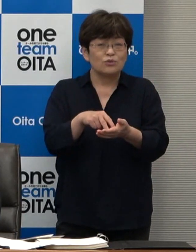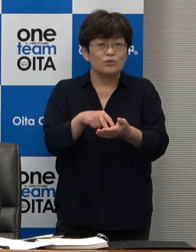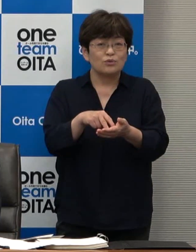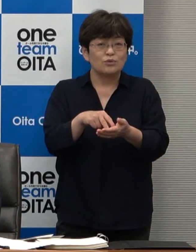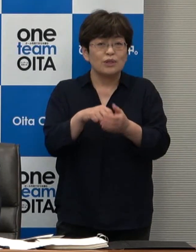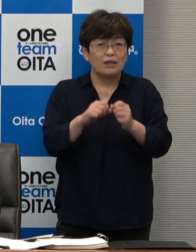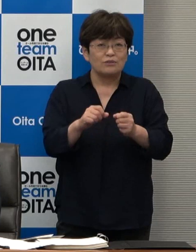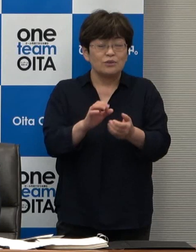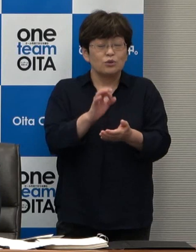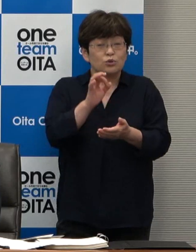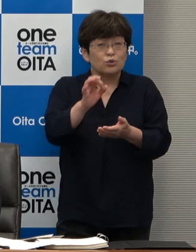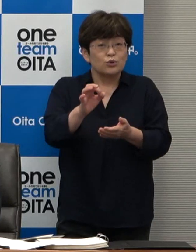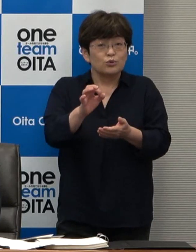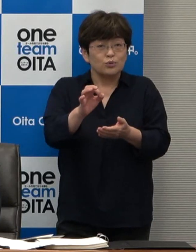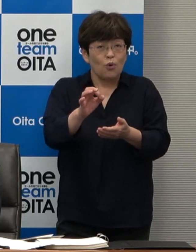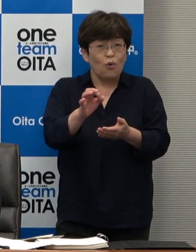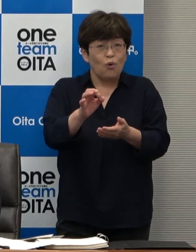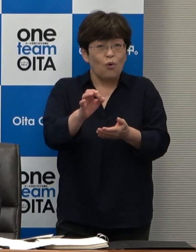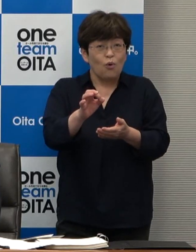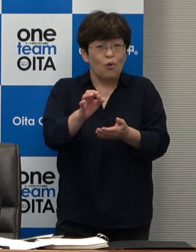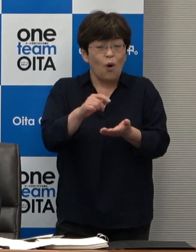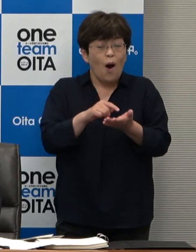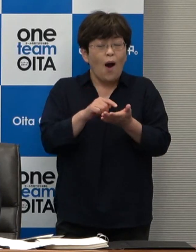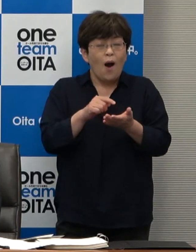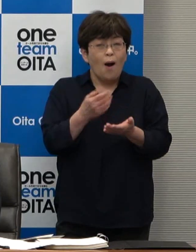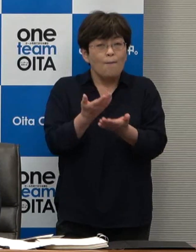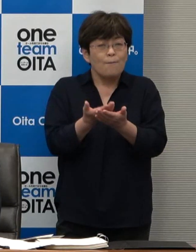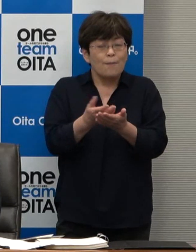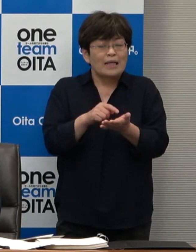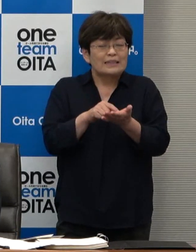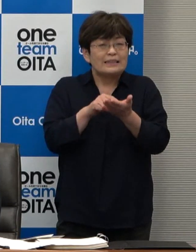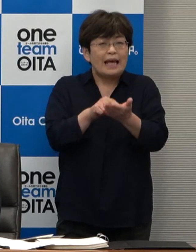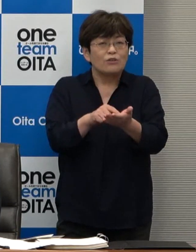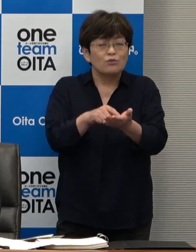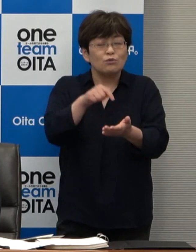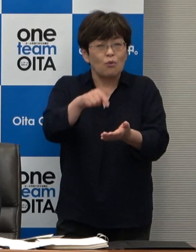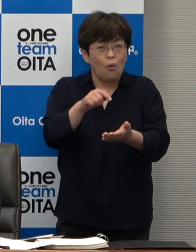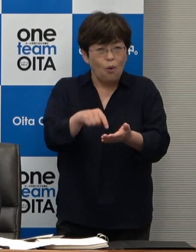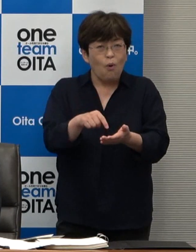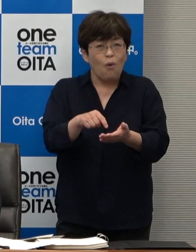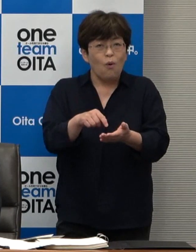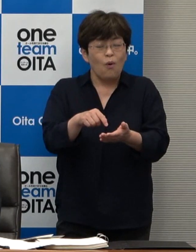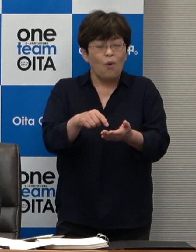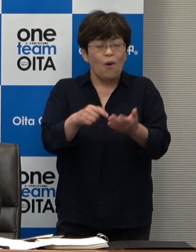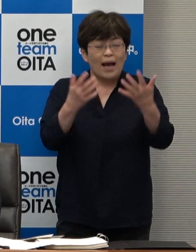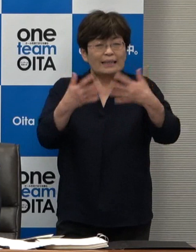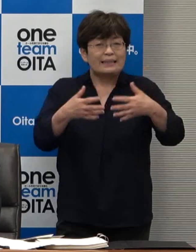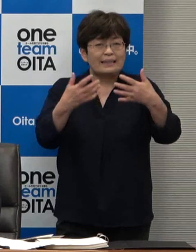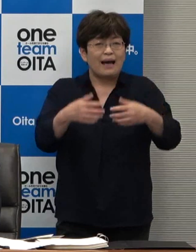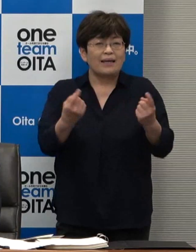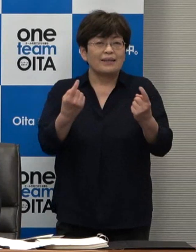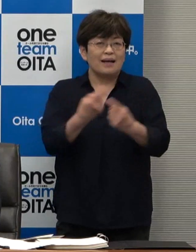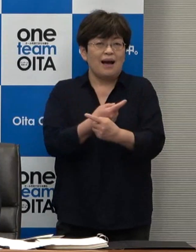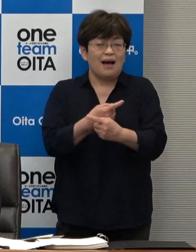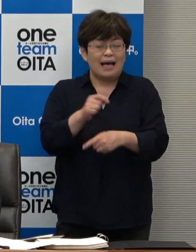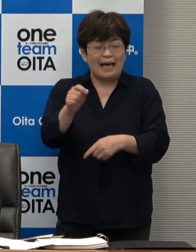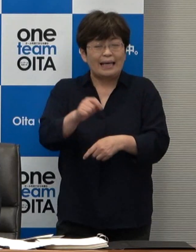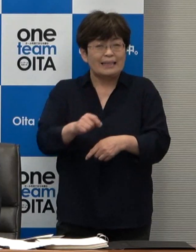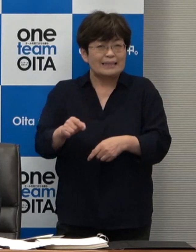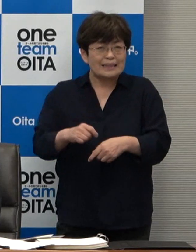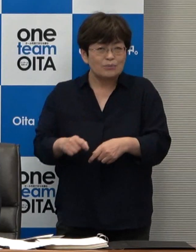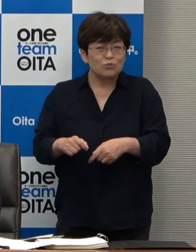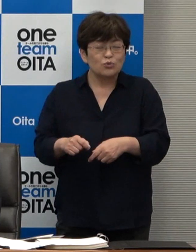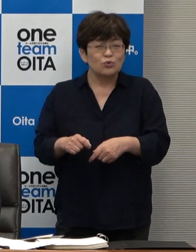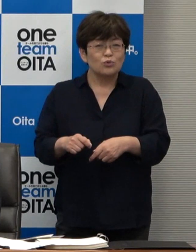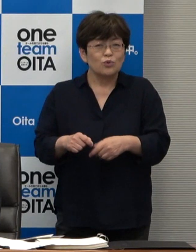の請求事務などを電子化するシステムの構築を進めて、事務効率化や保育時間の確